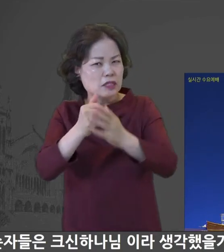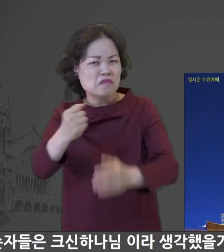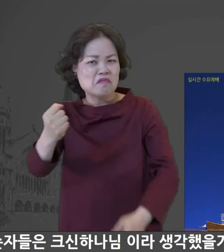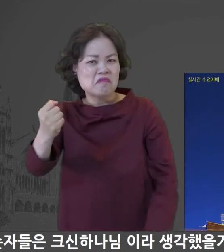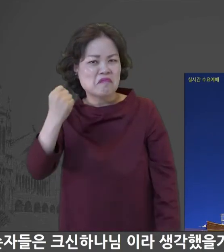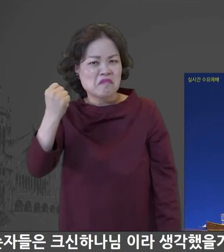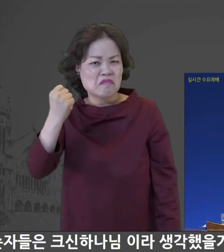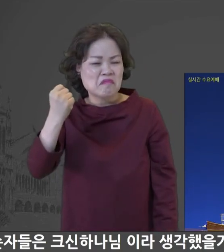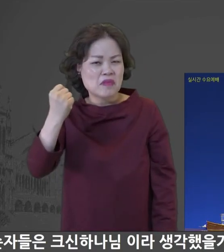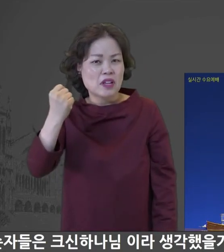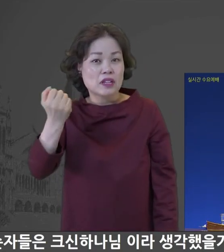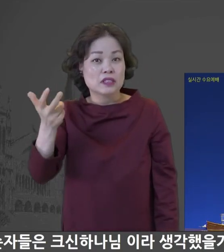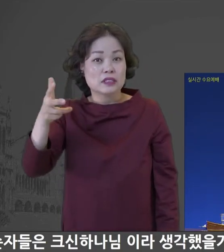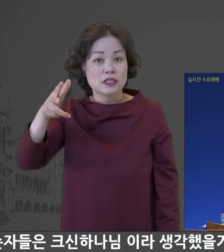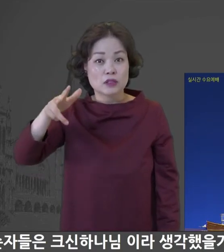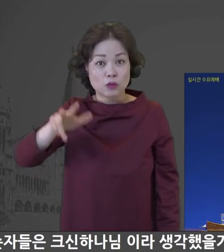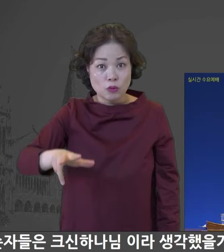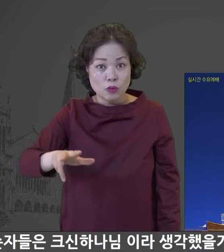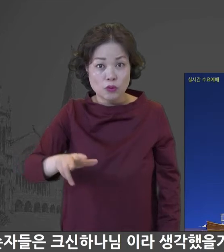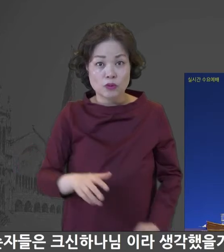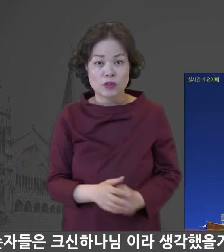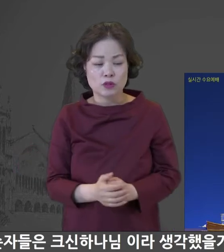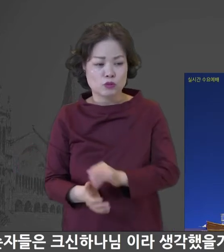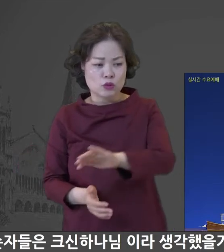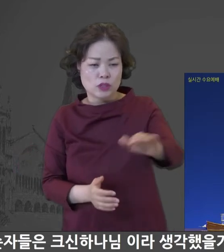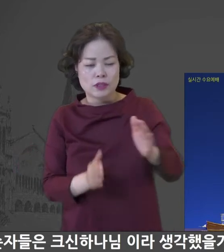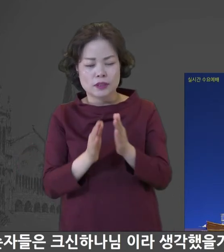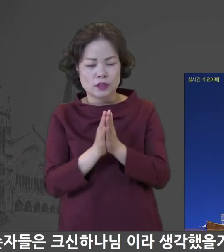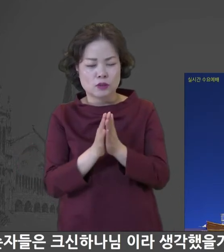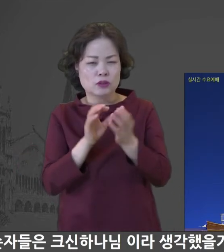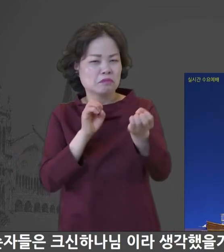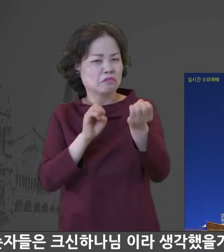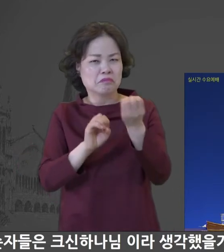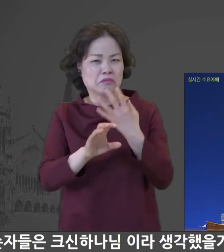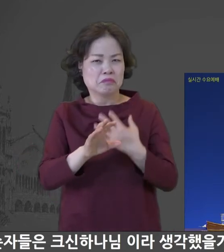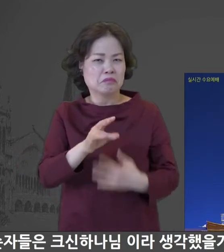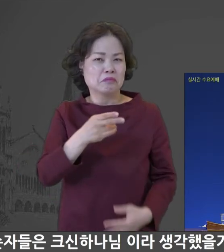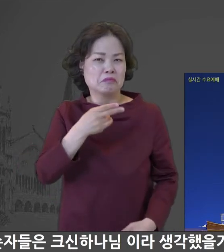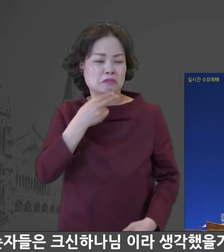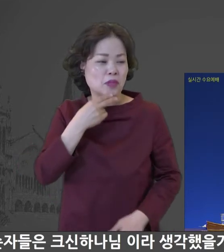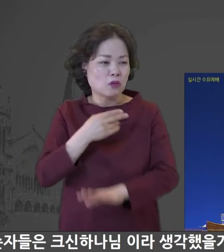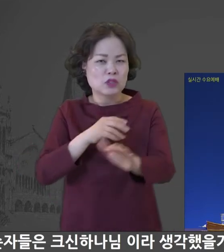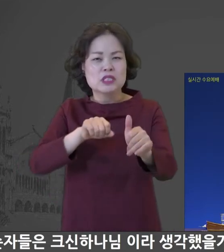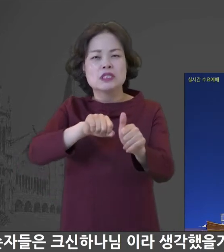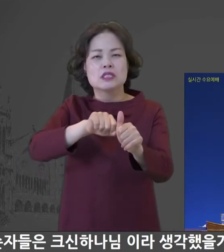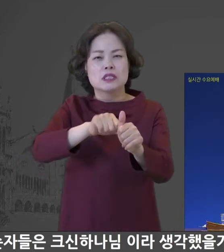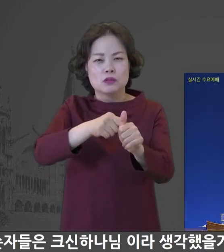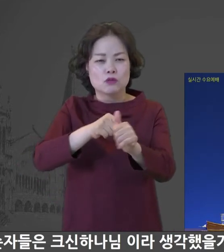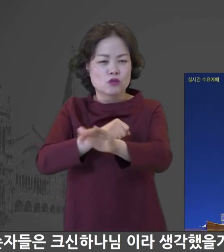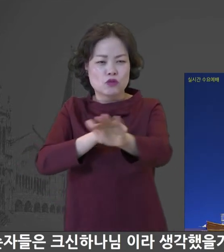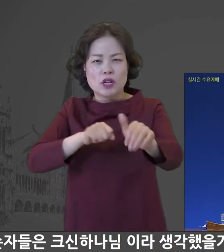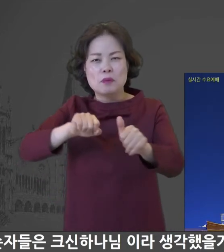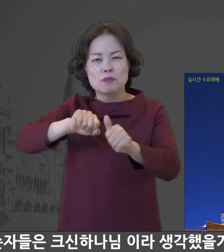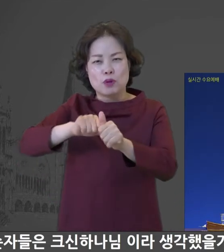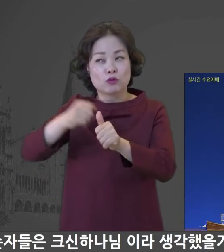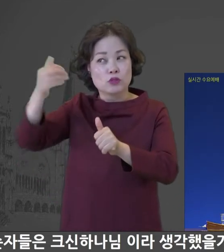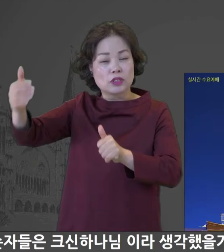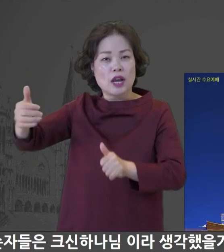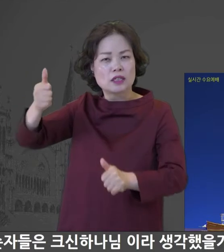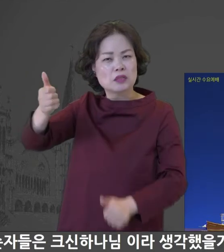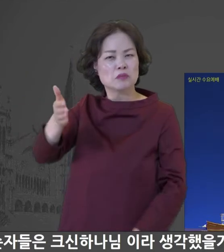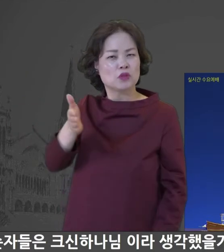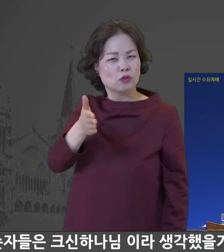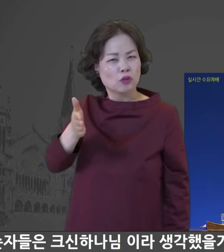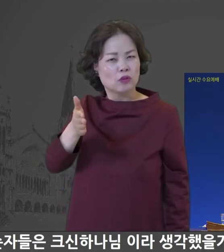힘이 넘친다 할지라도 우리의 기도를 들어주지 않고 우리를 징벌하시며 우리에게 벌 주시는 하나님